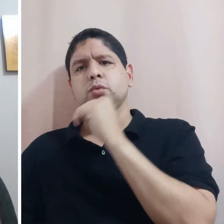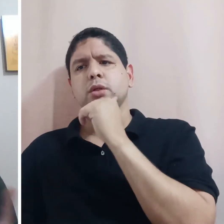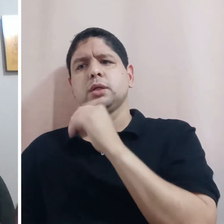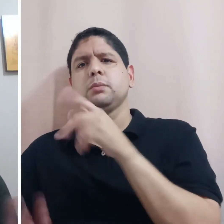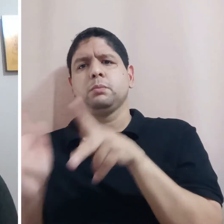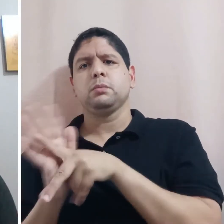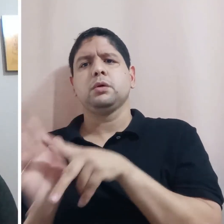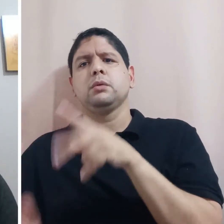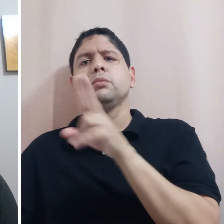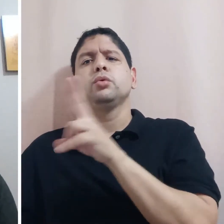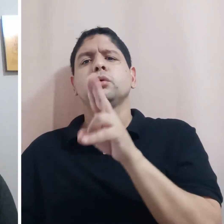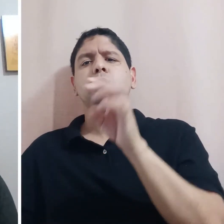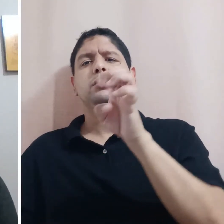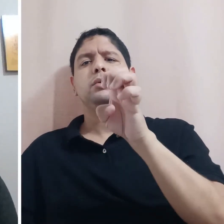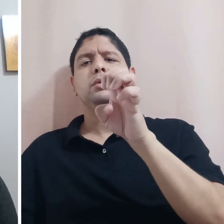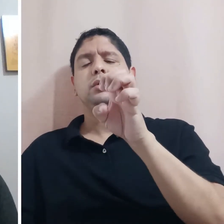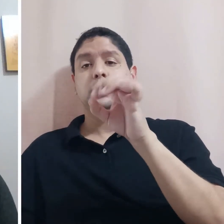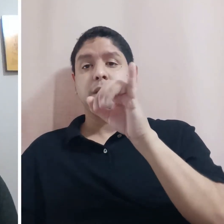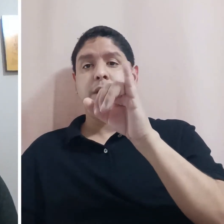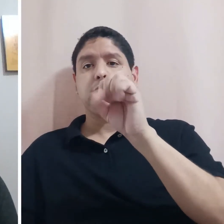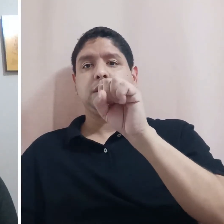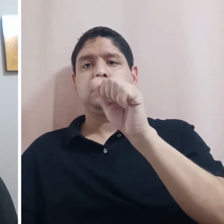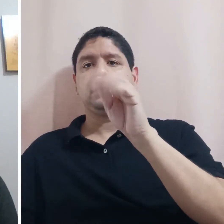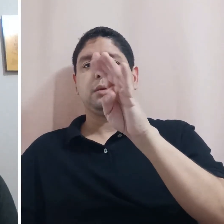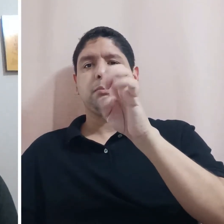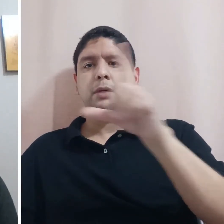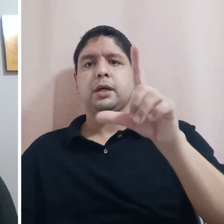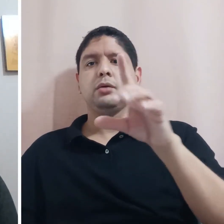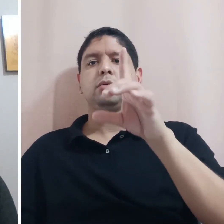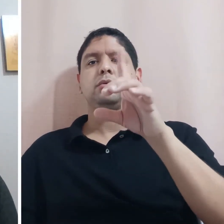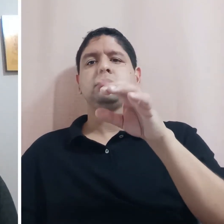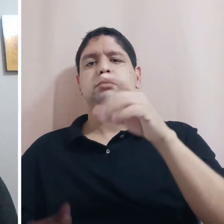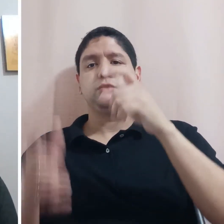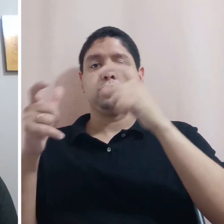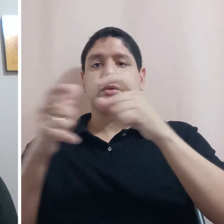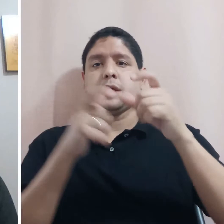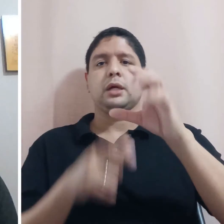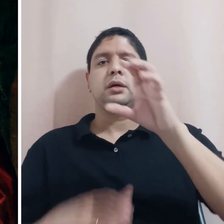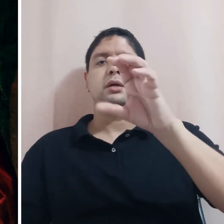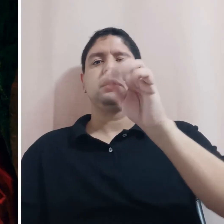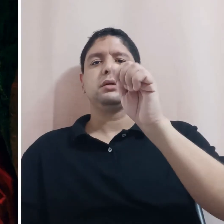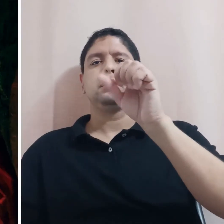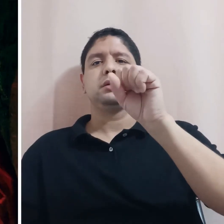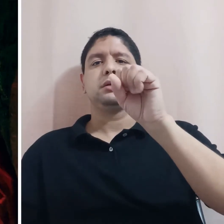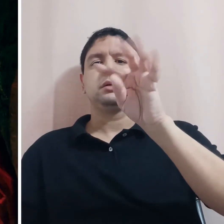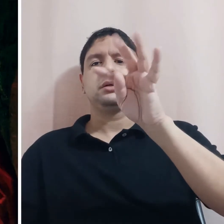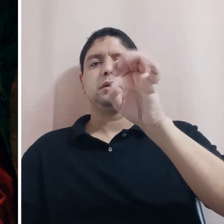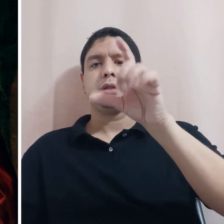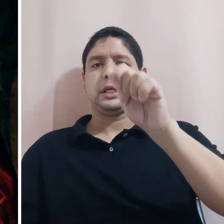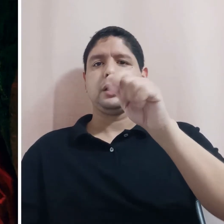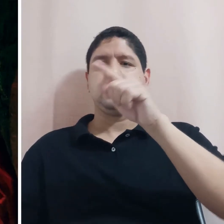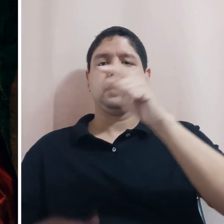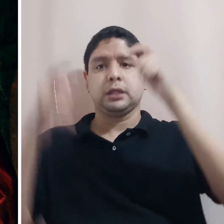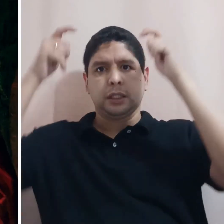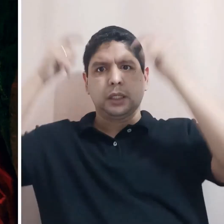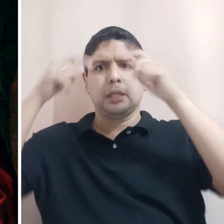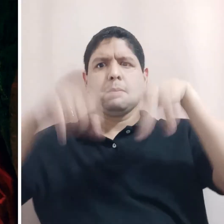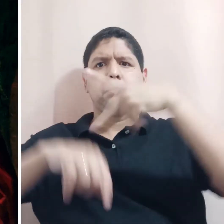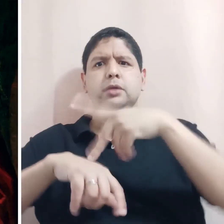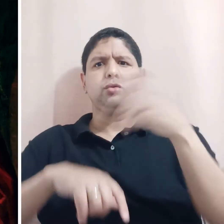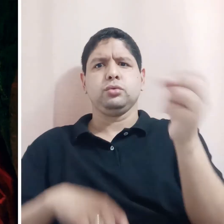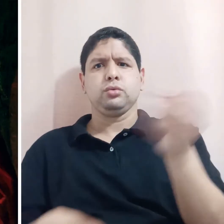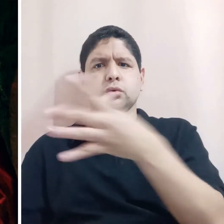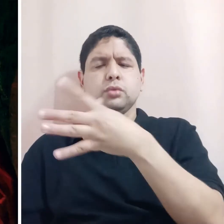a rainha, né, na época da Espanha, a rainha Isabel, né, de Castela, que é um dos reinos que